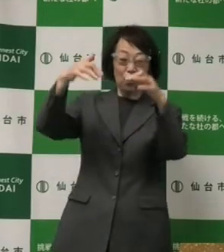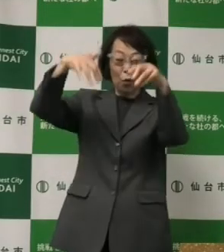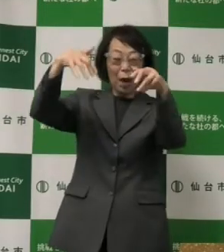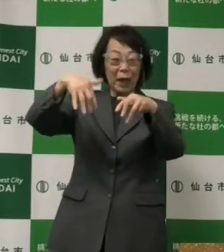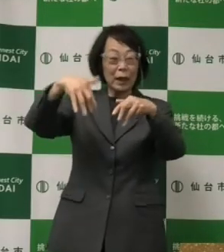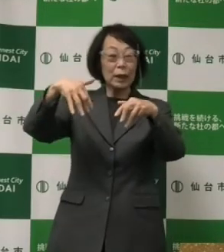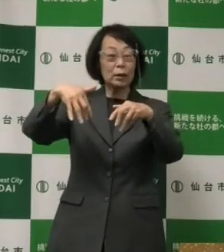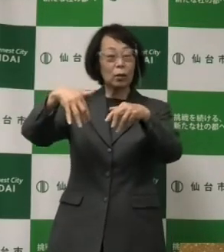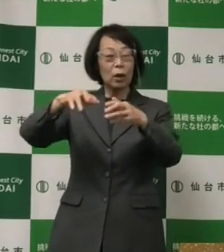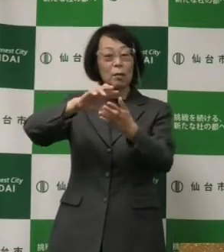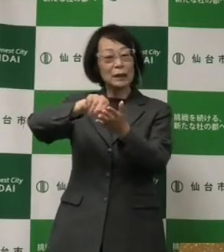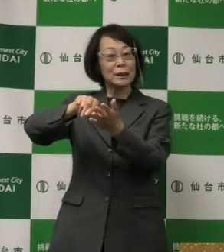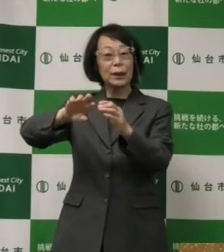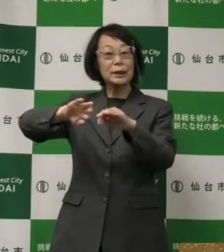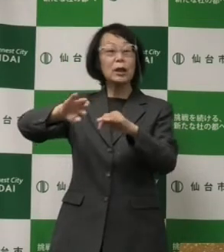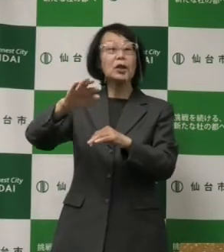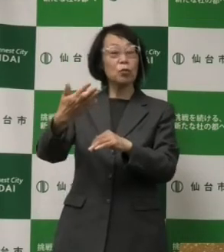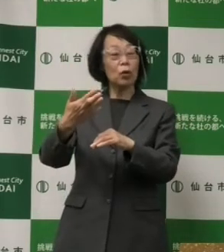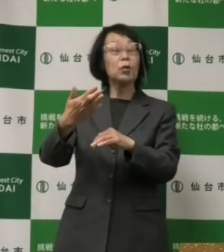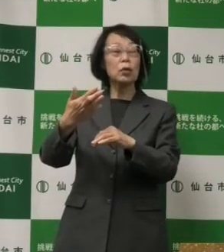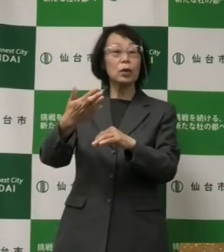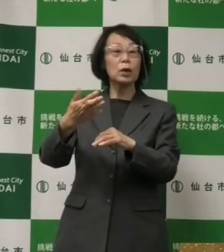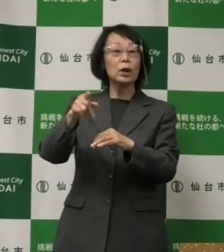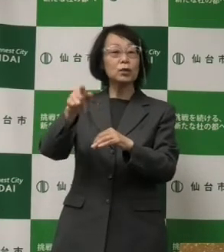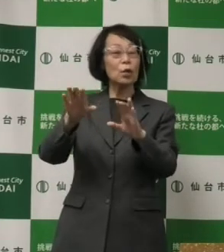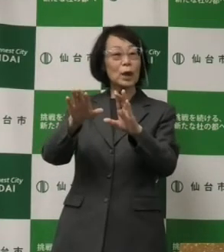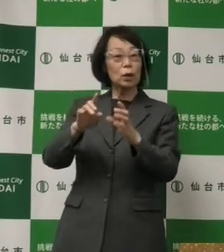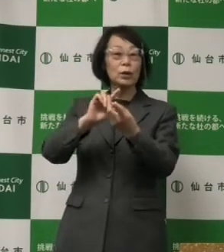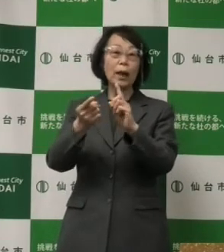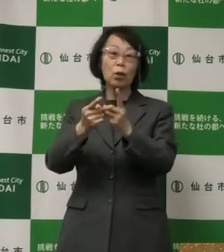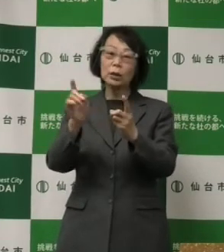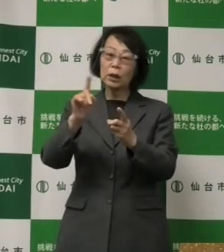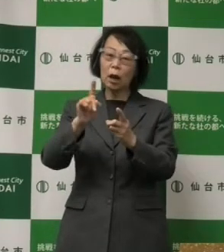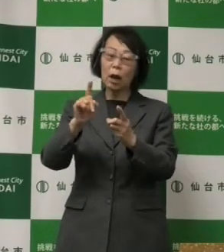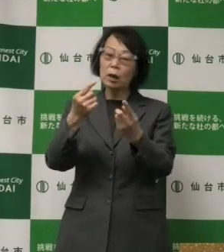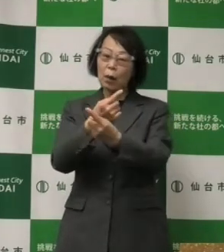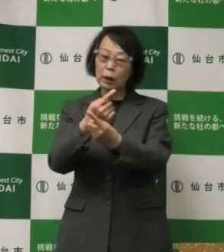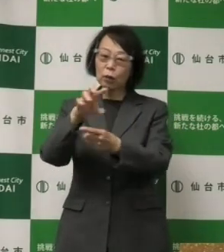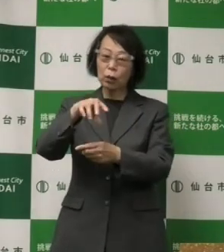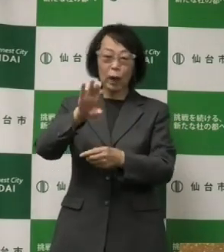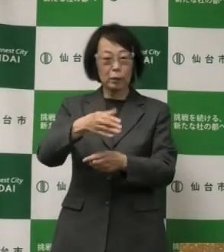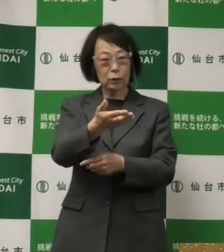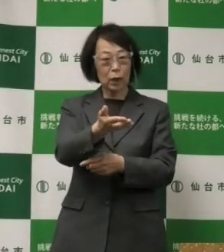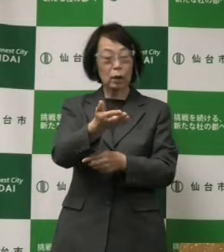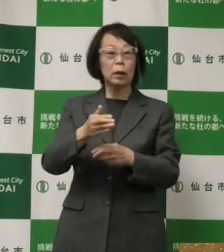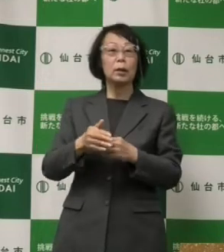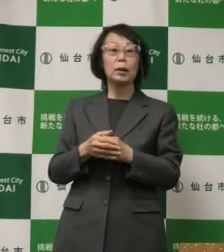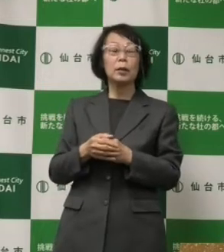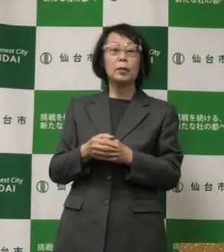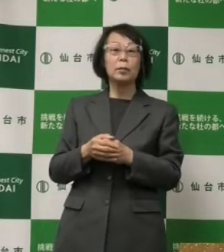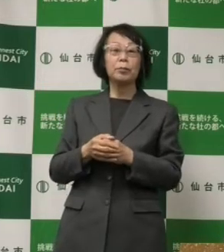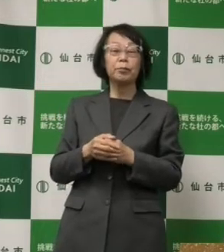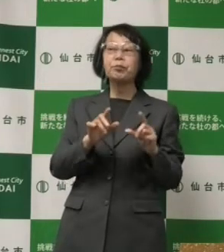性質は違いますけれども、同じ水害ということで、例えばそれを受けて対応変わった点があったら教えていただきたいんですけど。